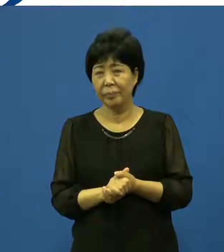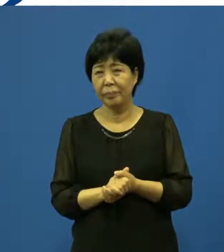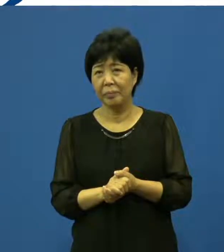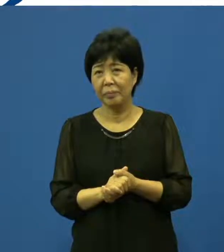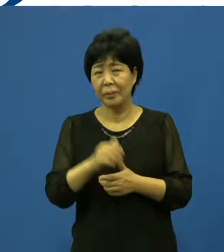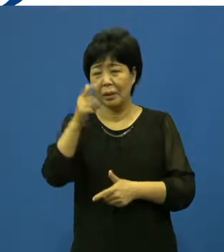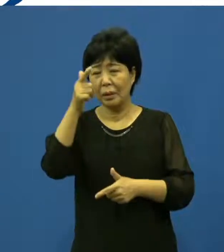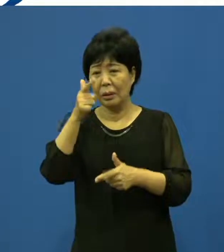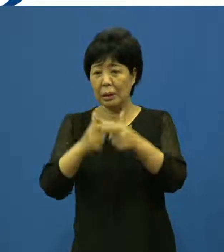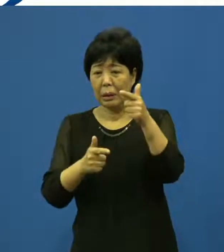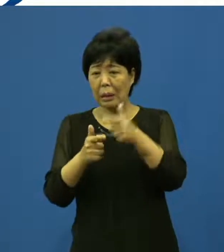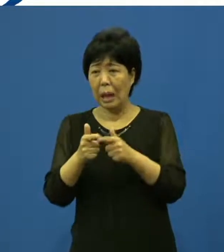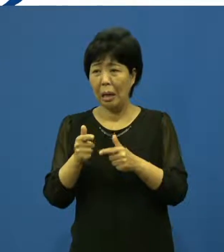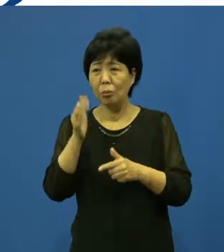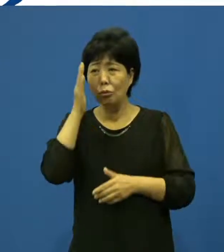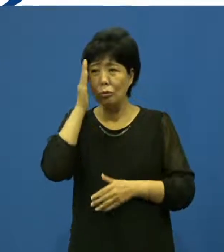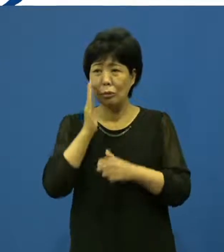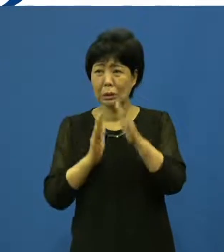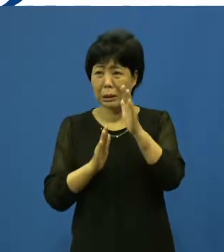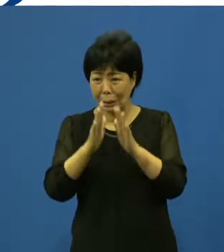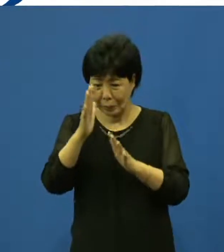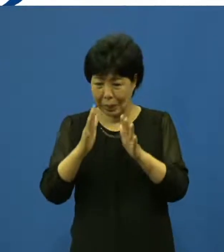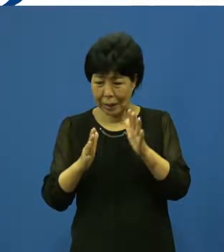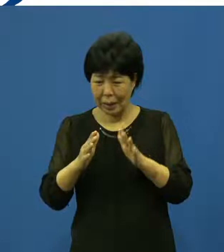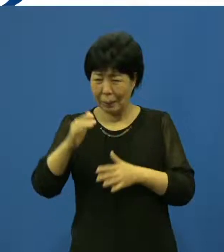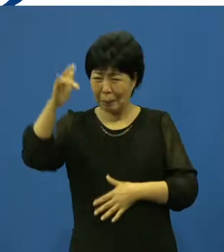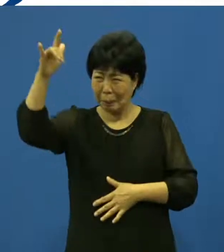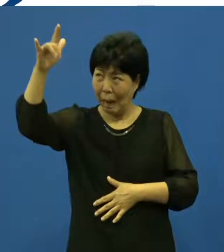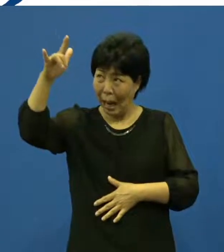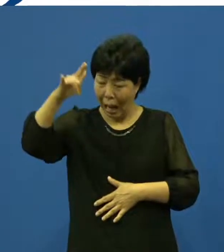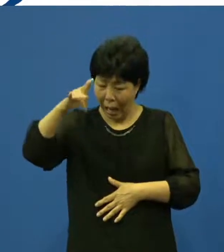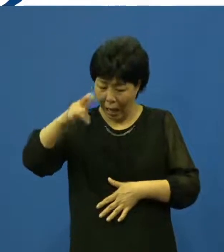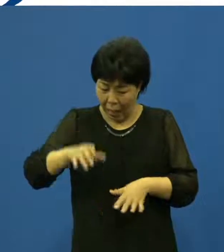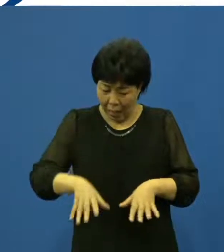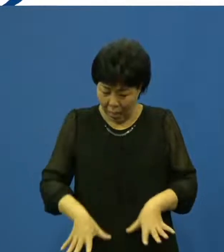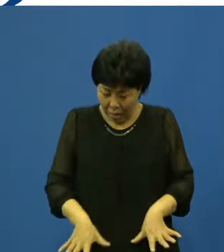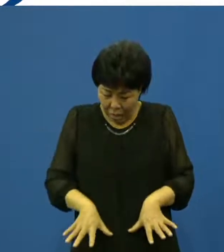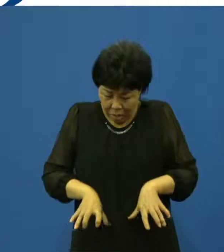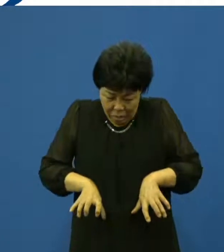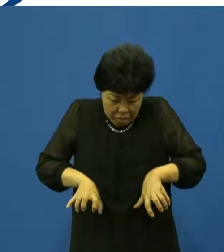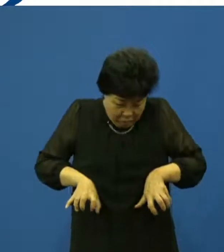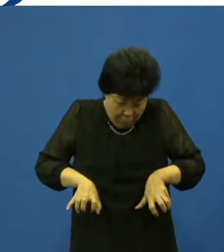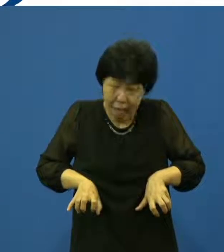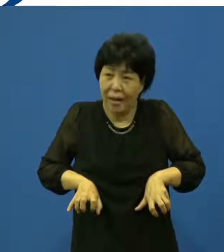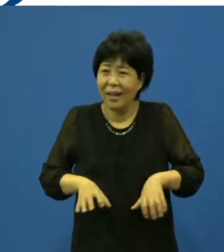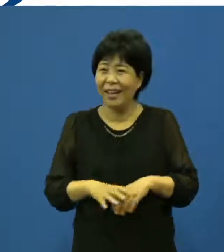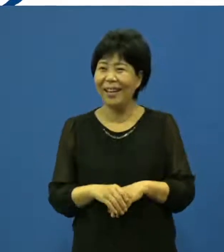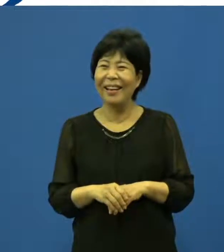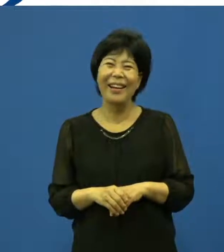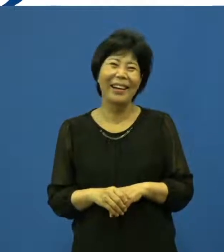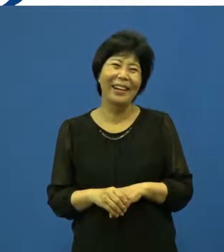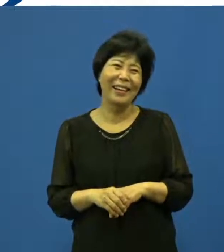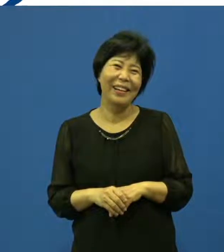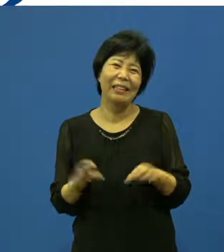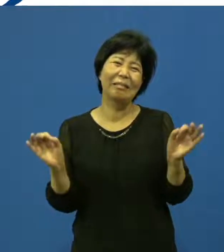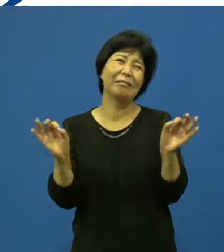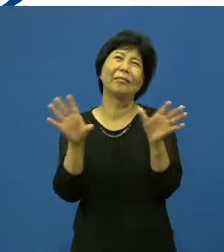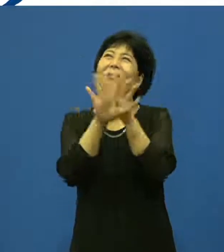몸을 가릴 수가 없었습니다. 햇빛이 비치고 바람이 불고 시간이 흐르니까 다 말라